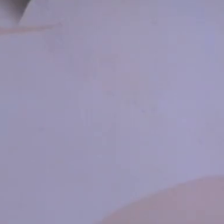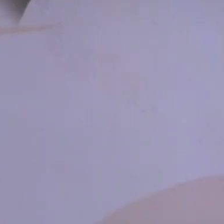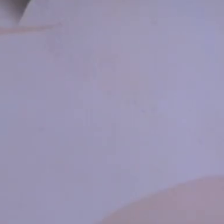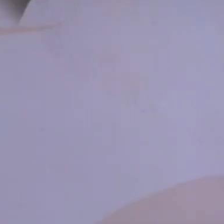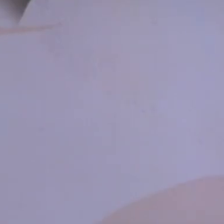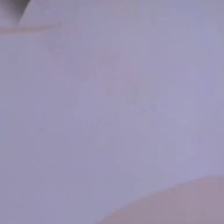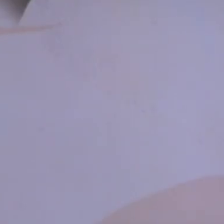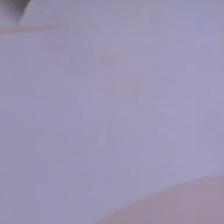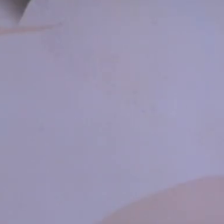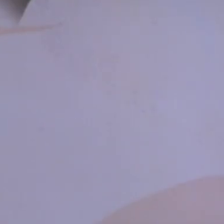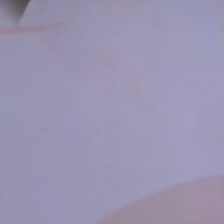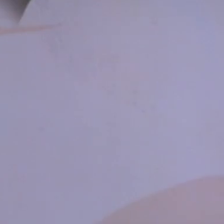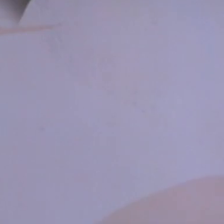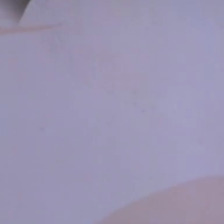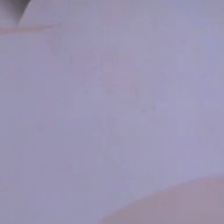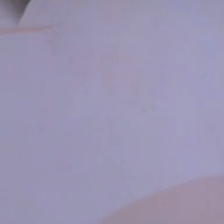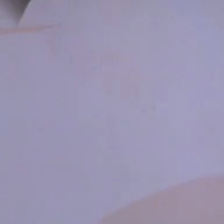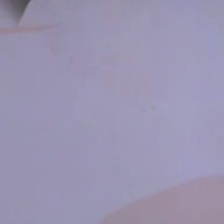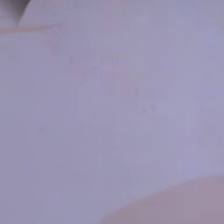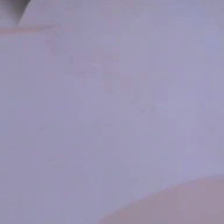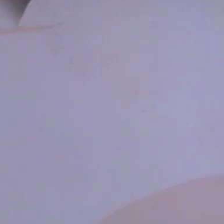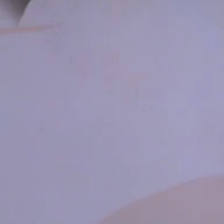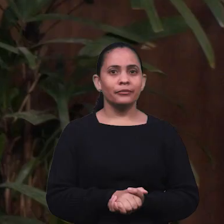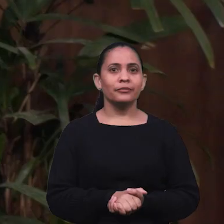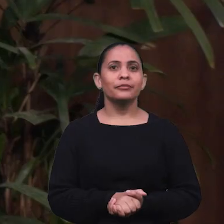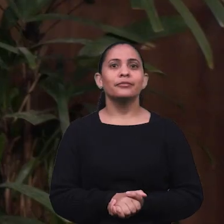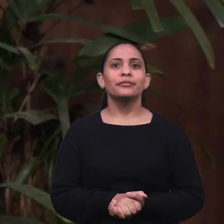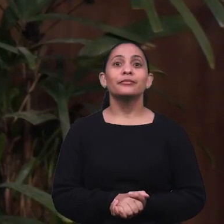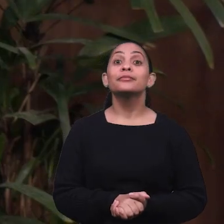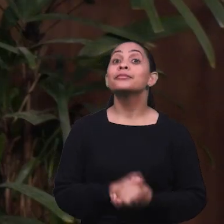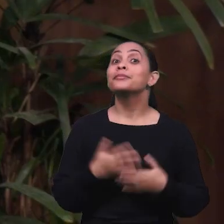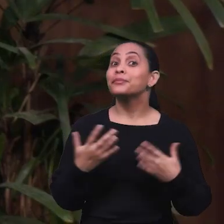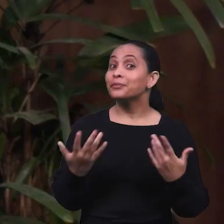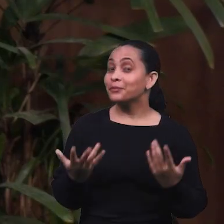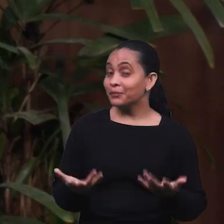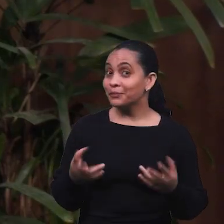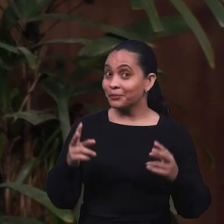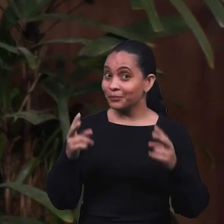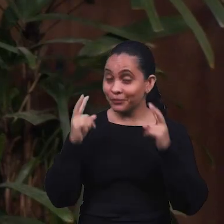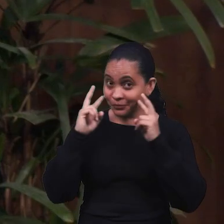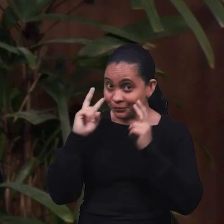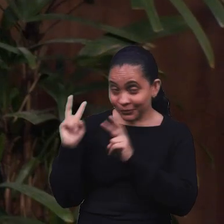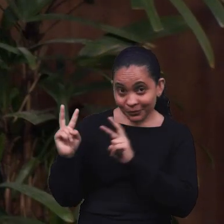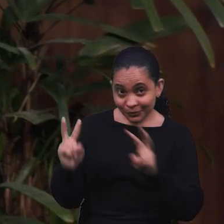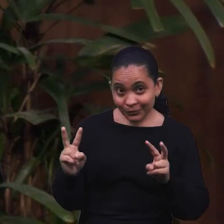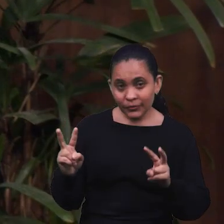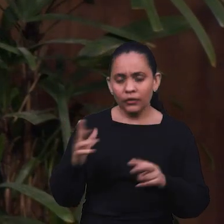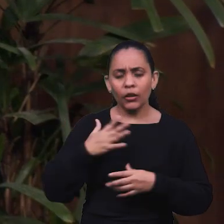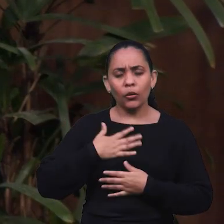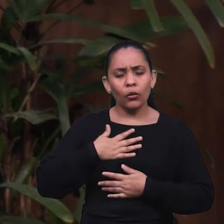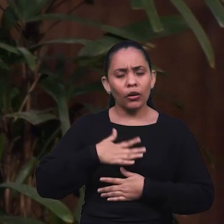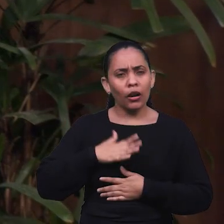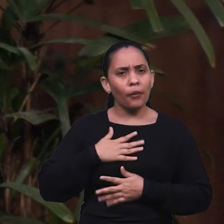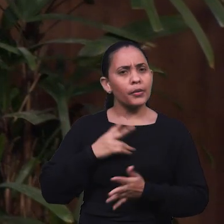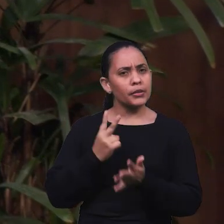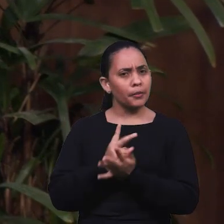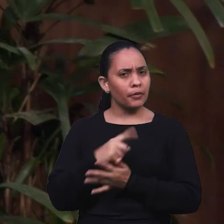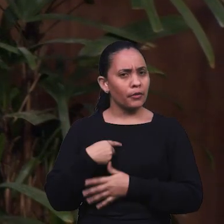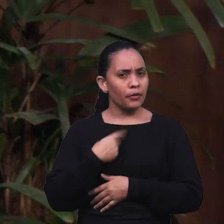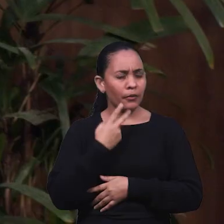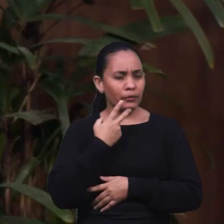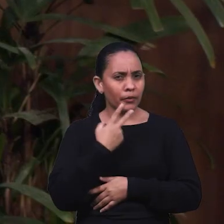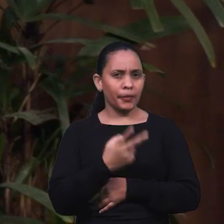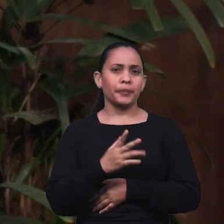perguntar, fiquem à vontade. A paz do Senhor Jesus. E aí, assistiu? Vê com calma, como a gente sempre diz, vê